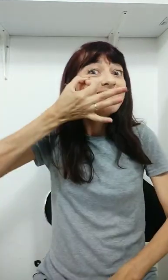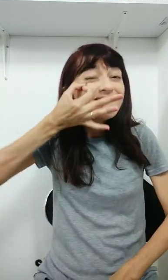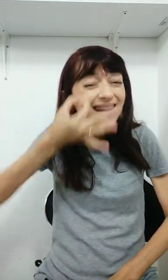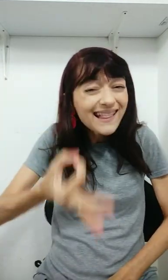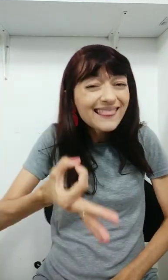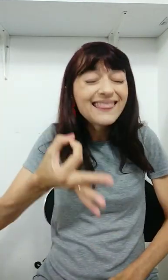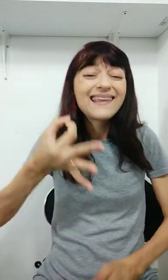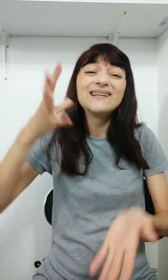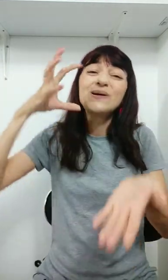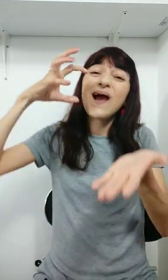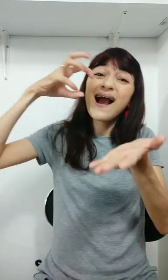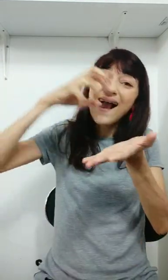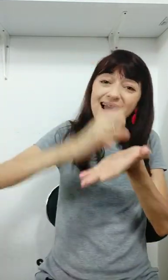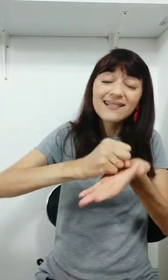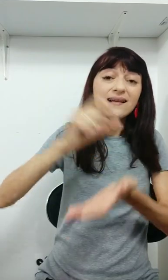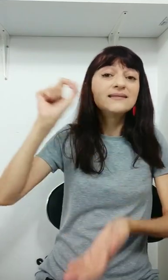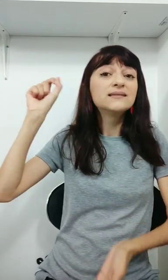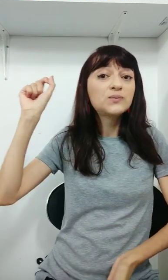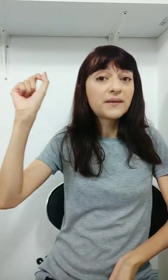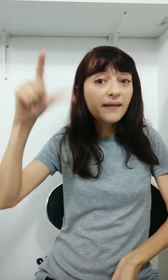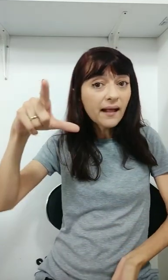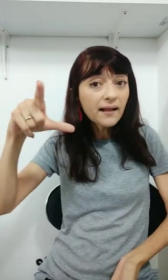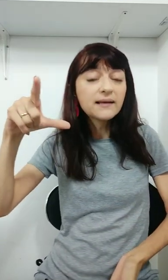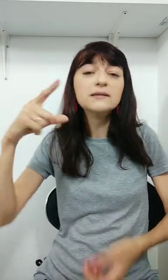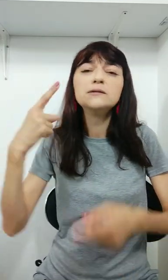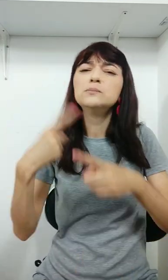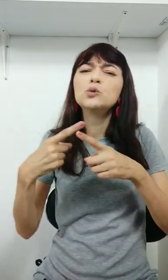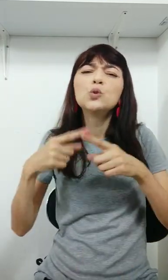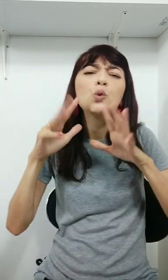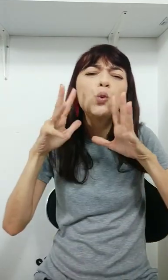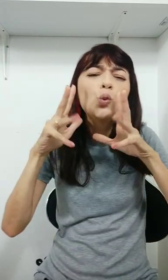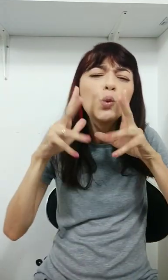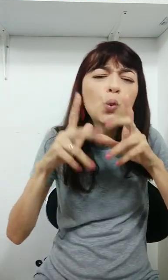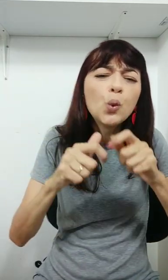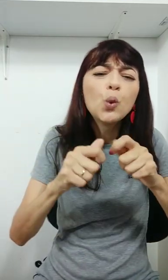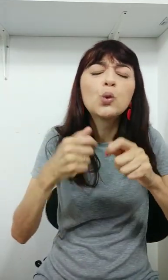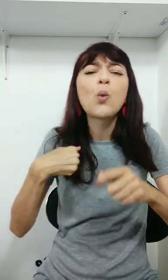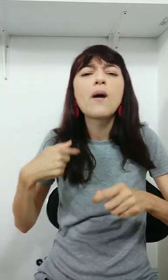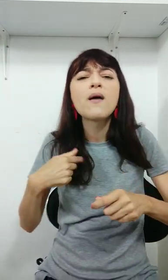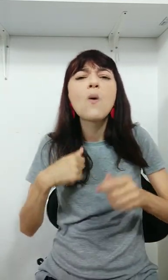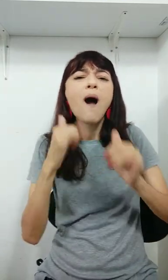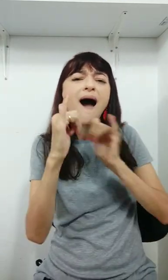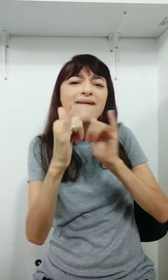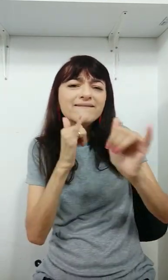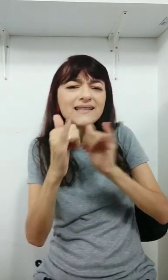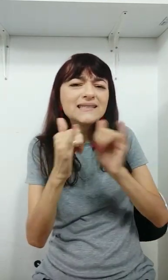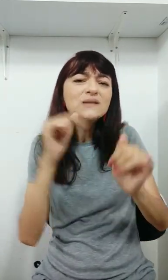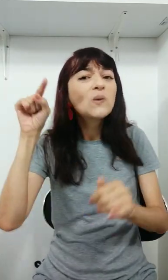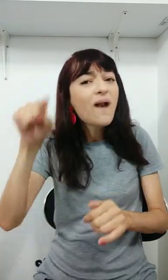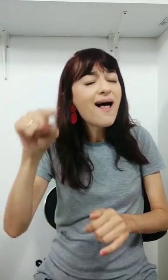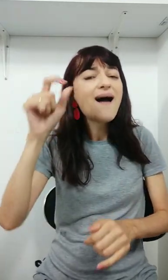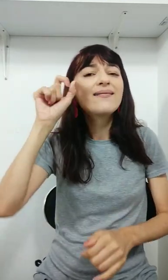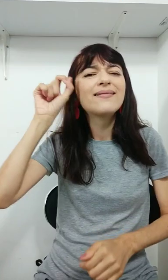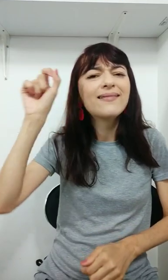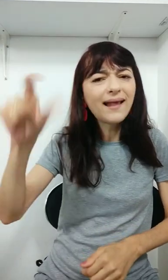aulas gratuitas aí, tá bom? Então eu vou estar deixando para vocês, talvez hoje mesmo, talvez amanhã, um aviso para vocês